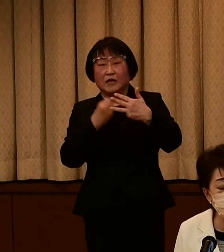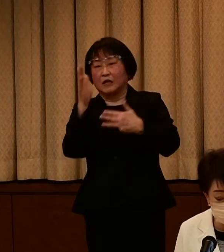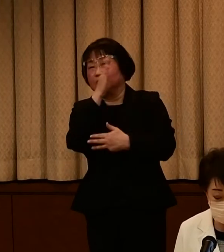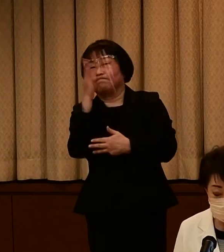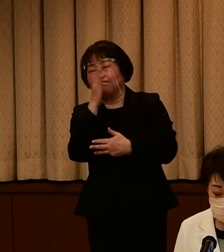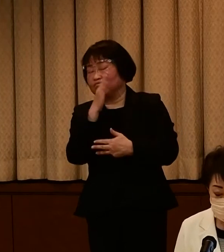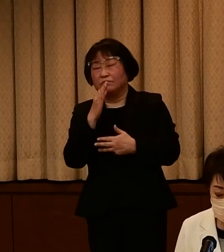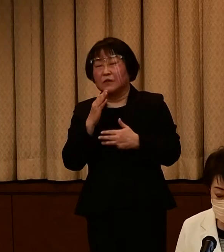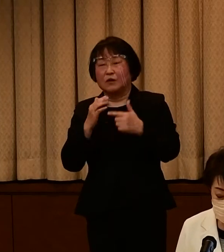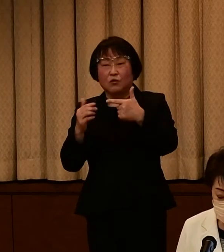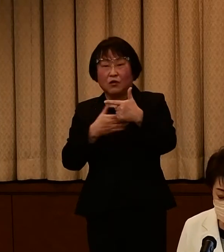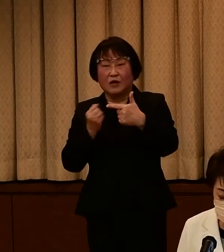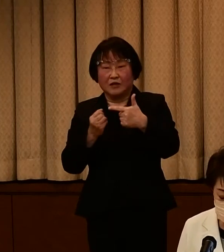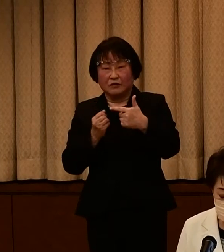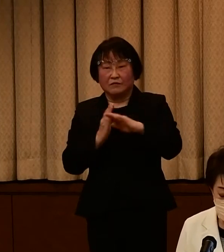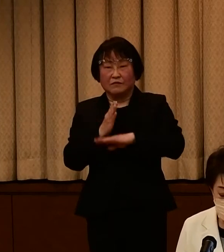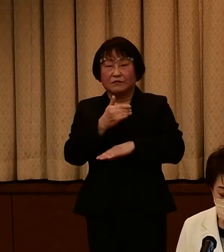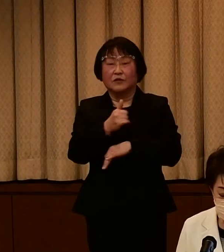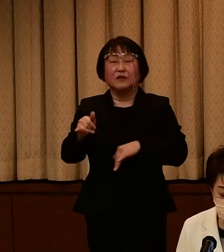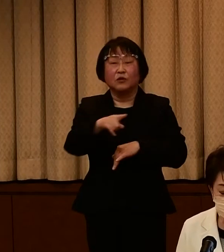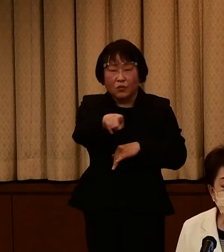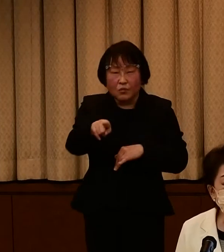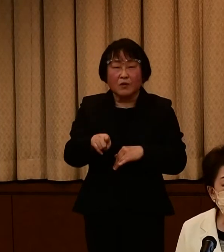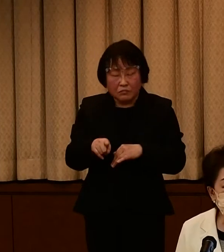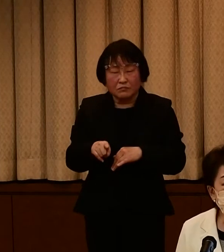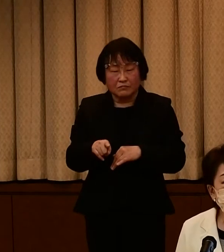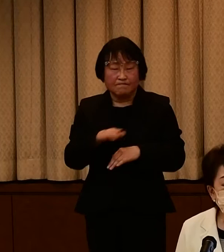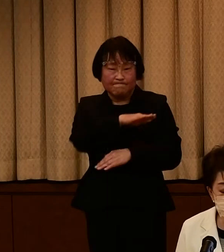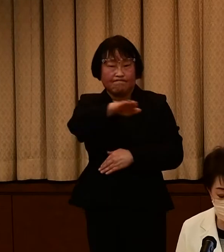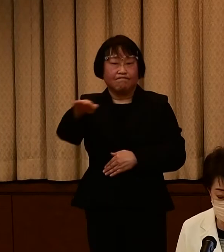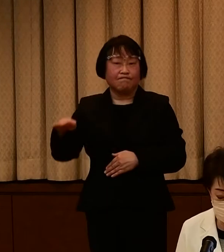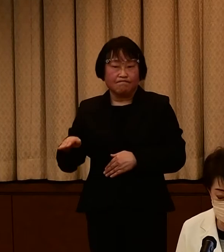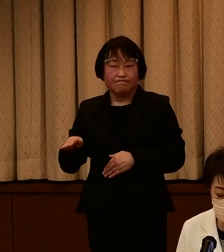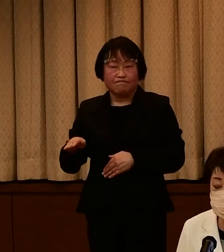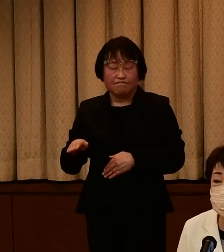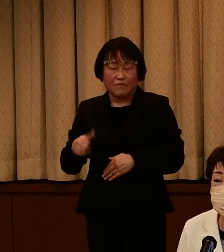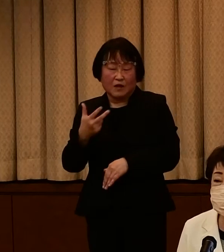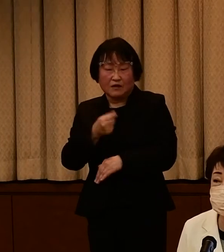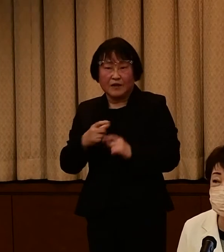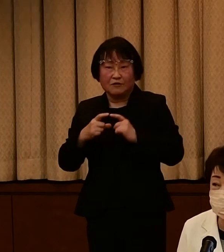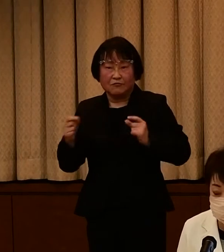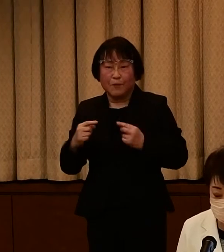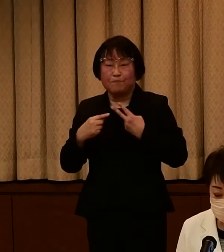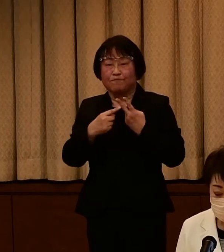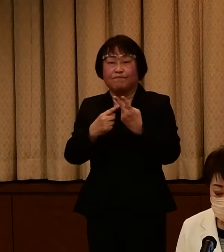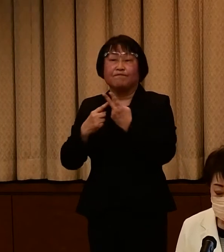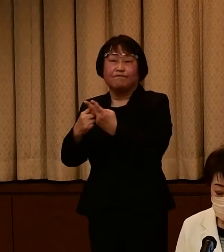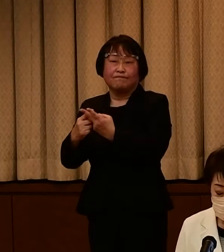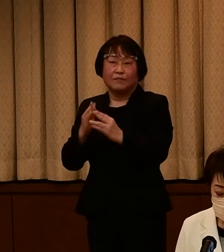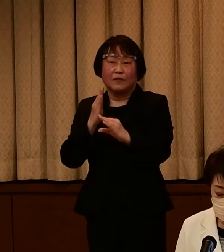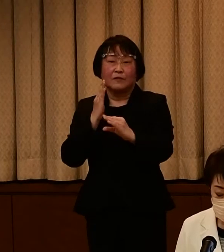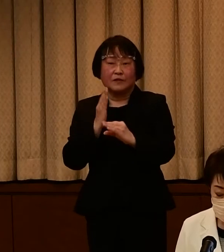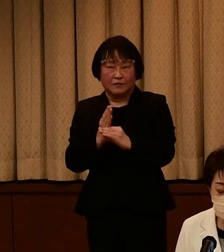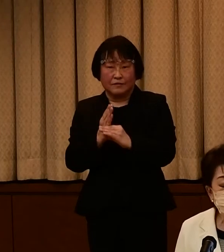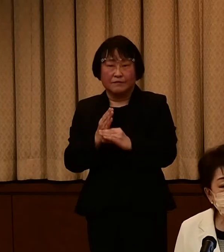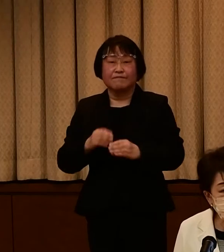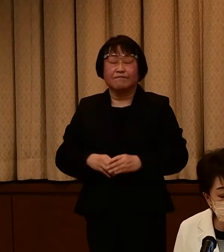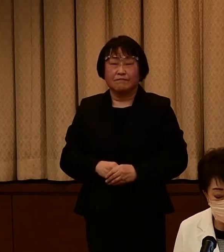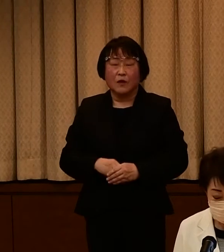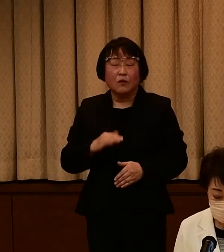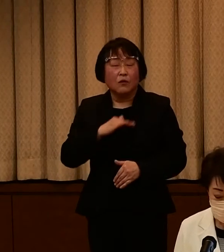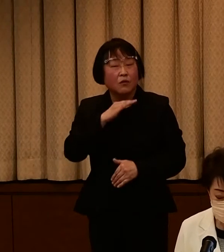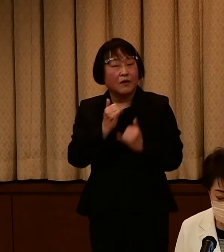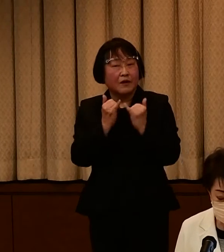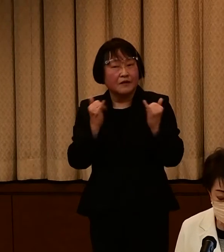けるように、前倒しして市民の皆様へ接種券を送付しております。高齢の